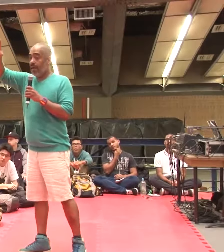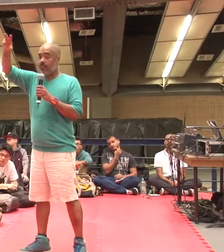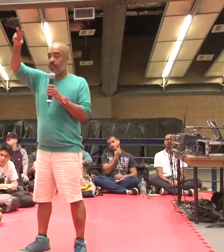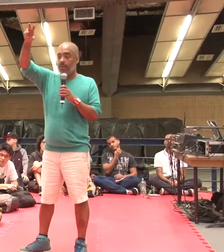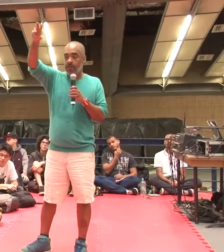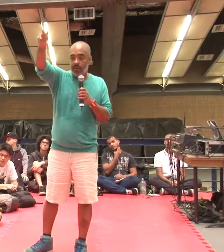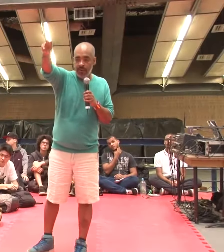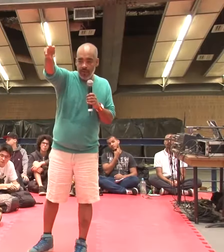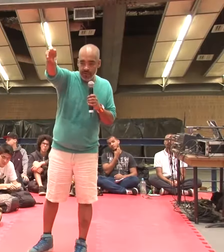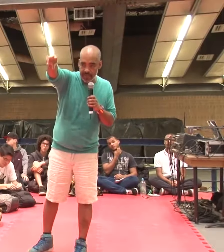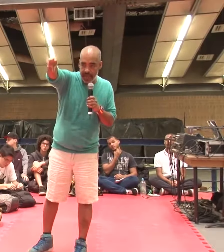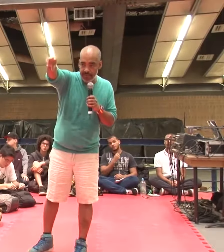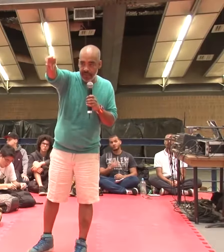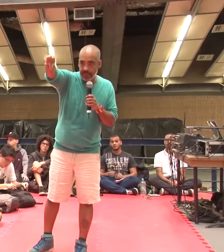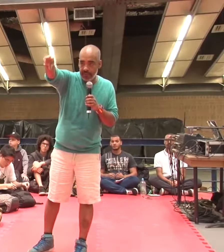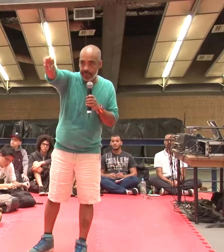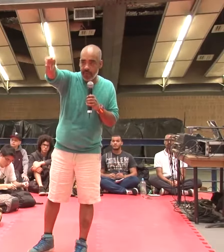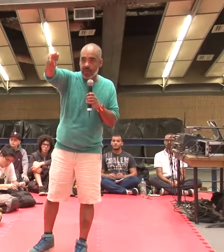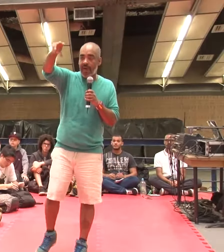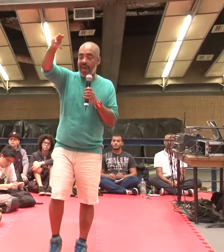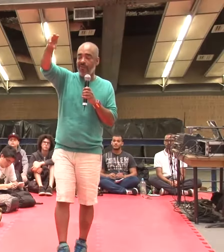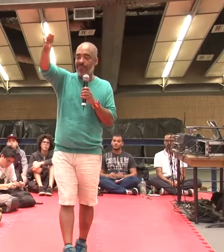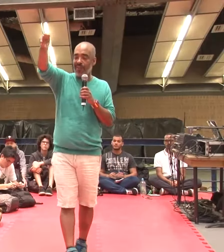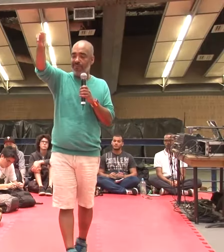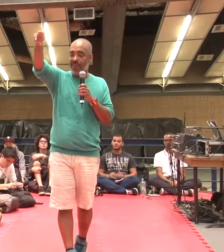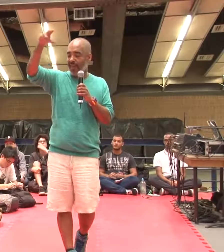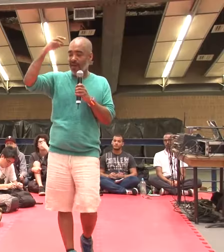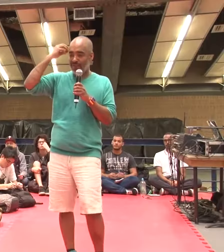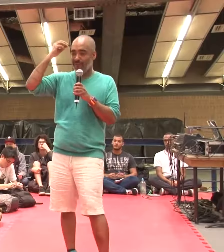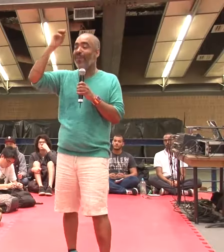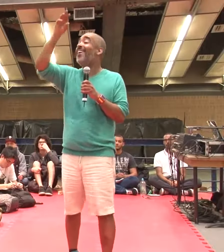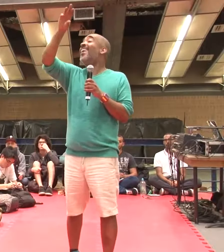No caso, o Gustavo perguntou ainda há pouco,